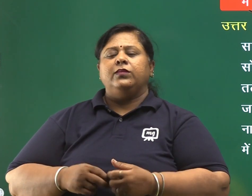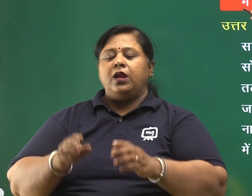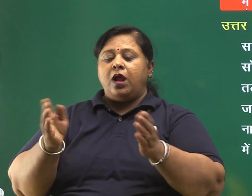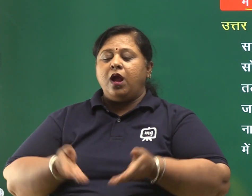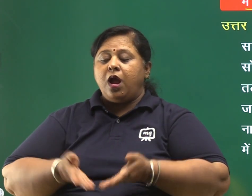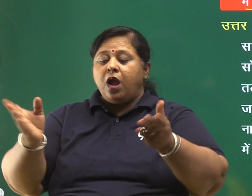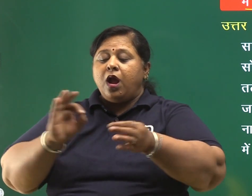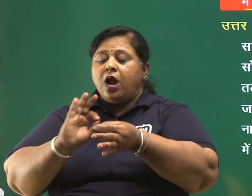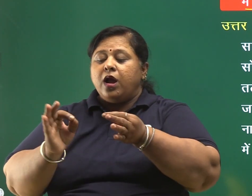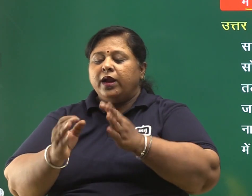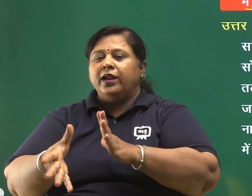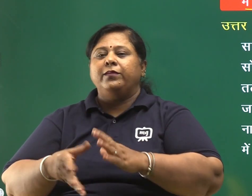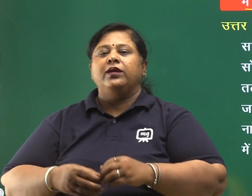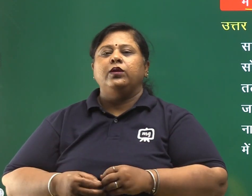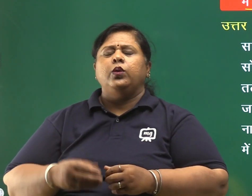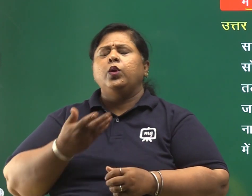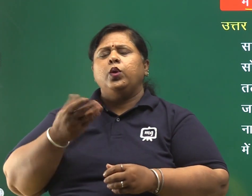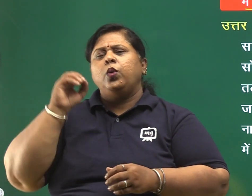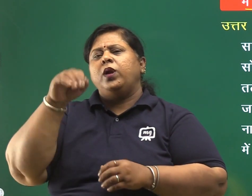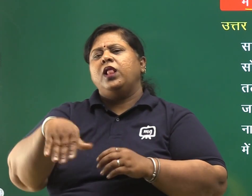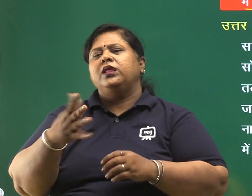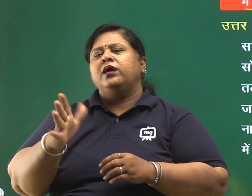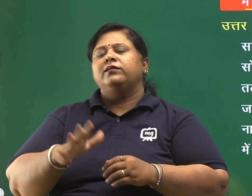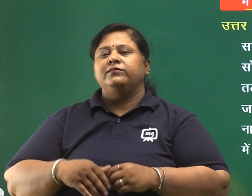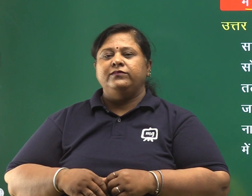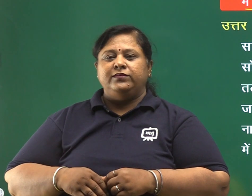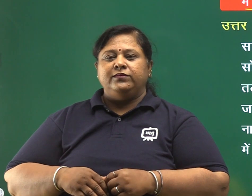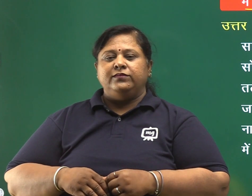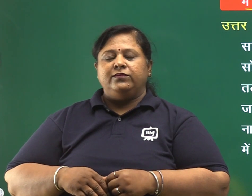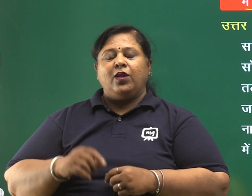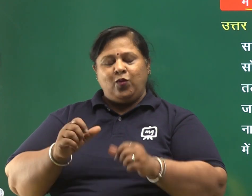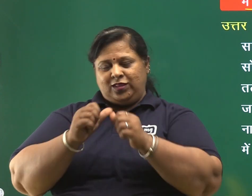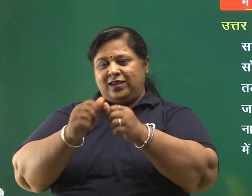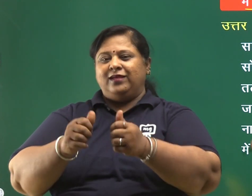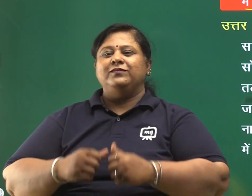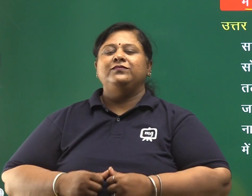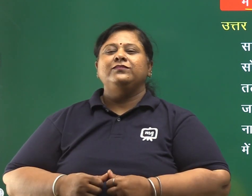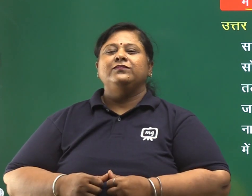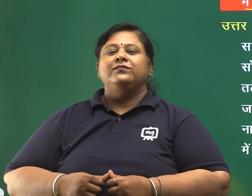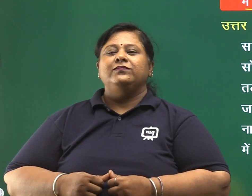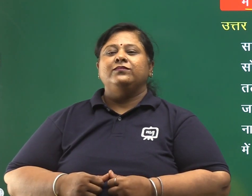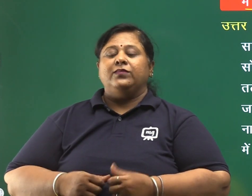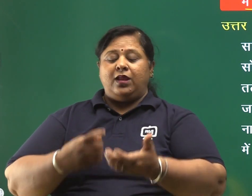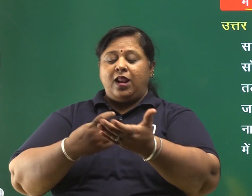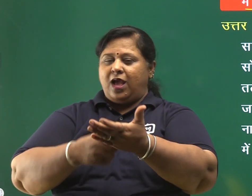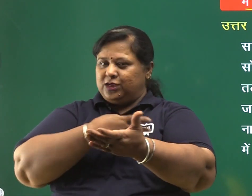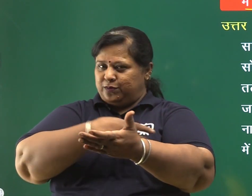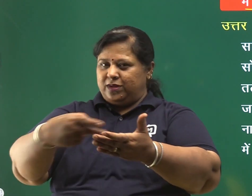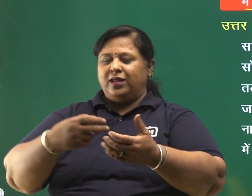अंगीठी में क्यों डाल दिया? उत्तर है राजप्पा